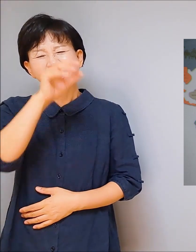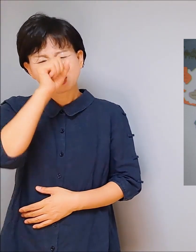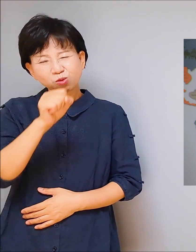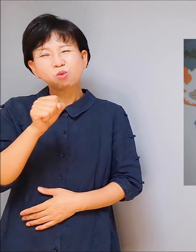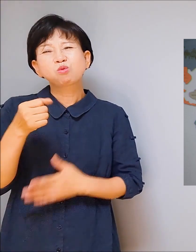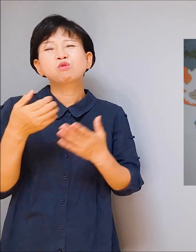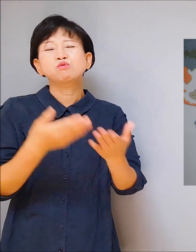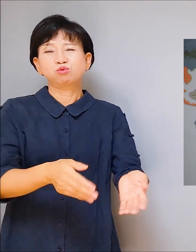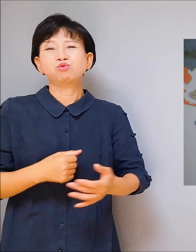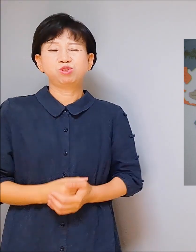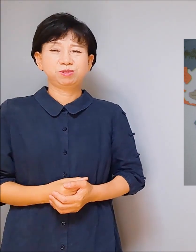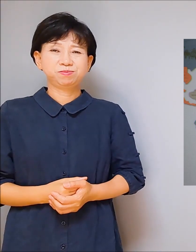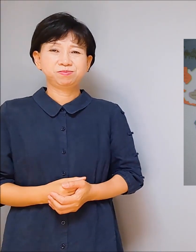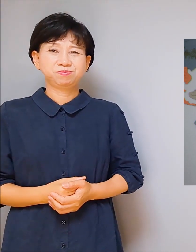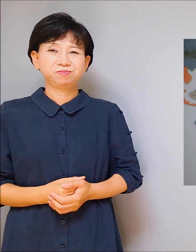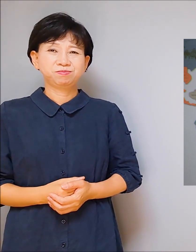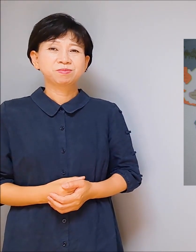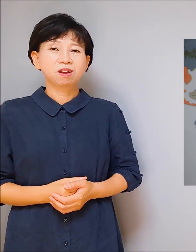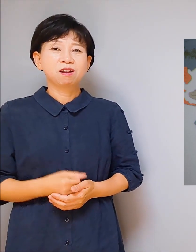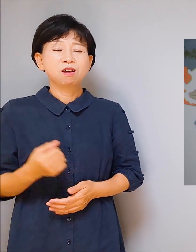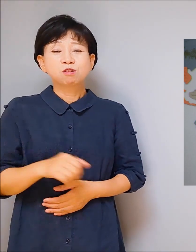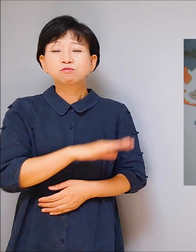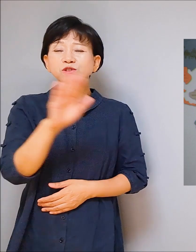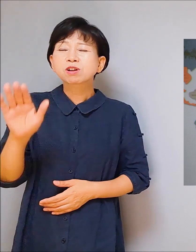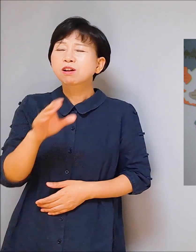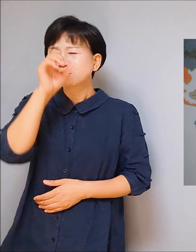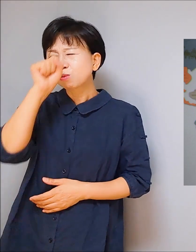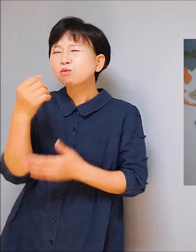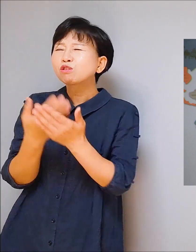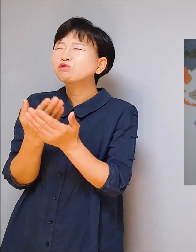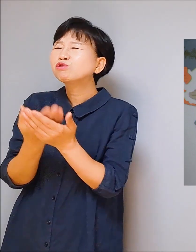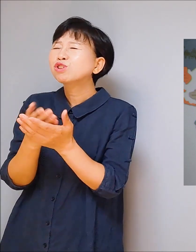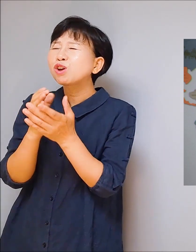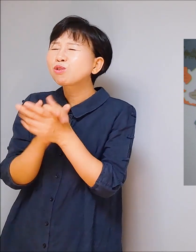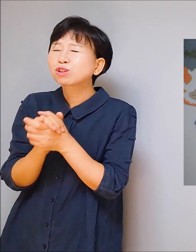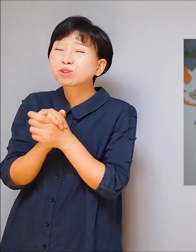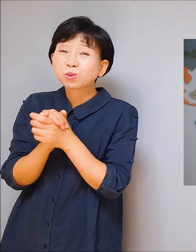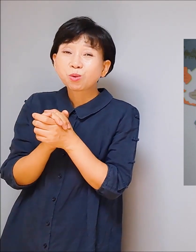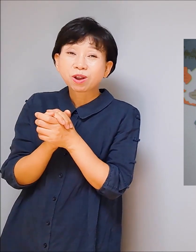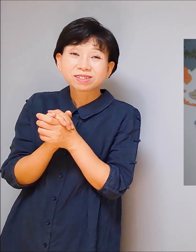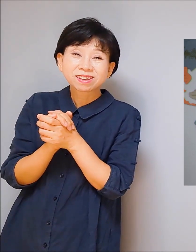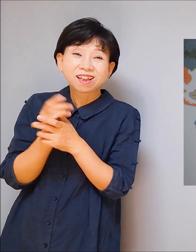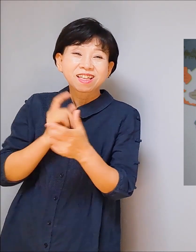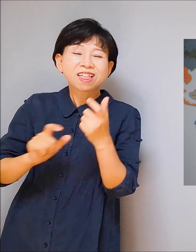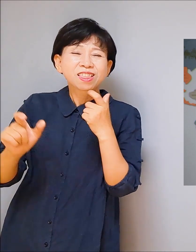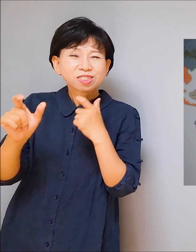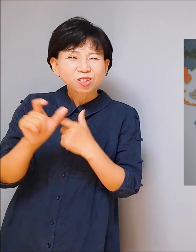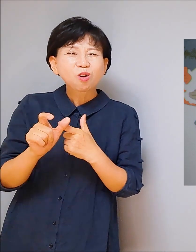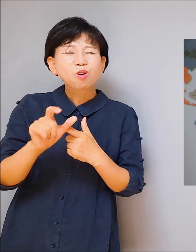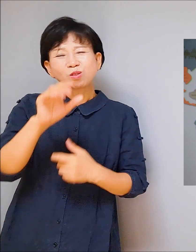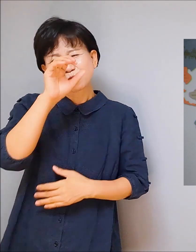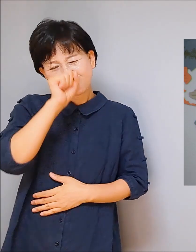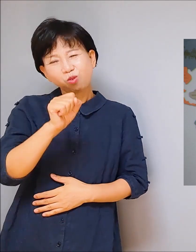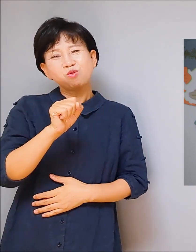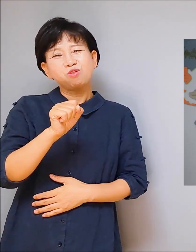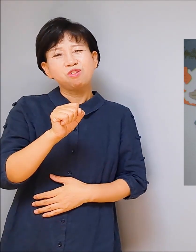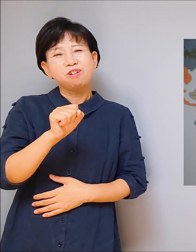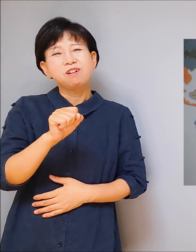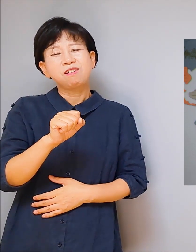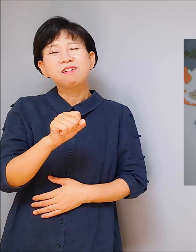하나님은요, 우리가 뭔가를 더 좋은 거 달라고 기도하잖아요. 그것보다 더 좋은 거 주시는 하나님이신 줄